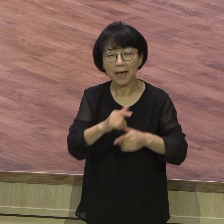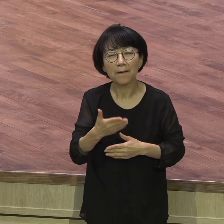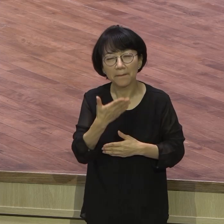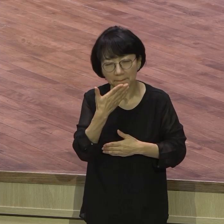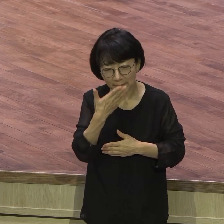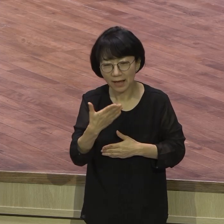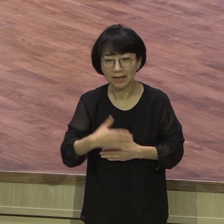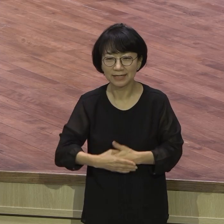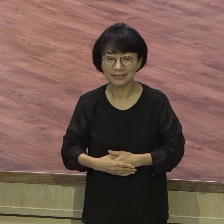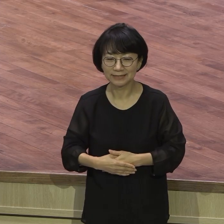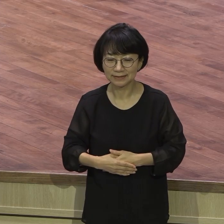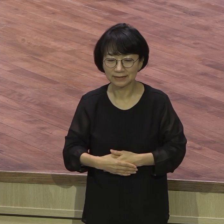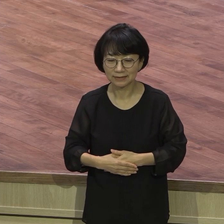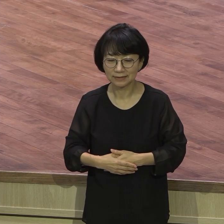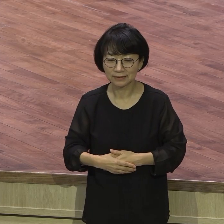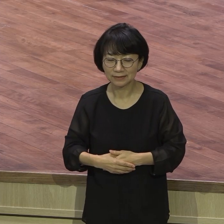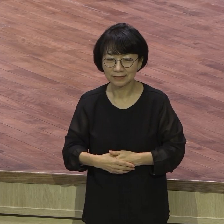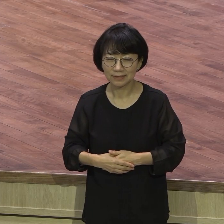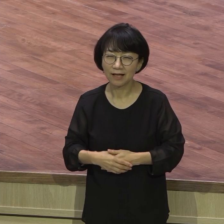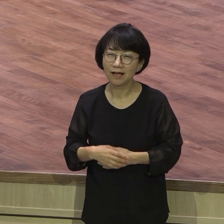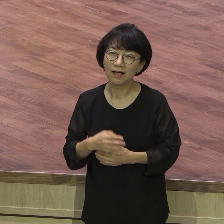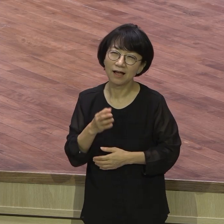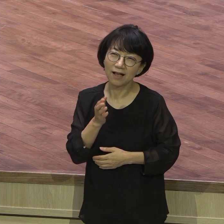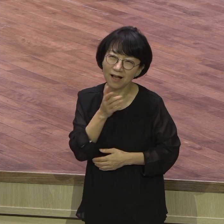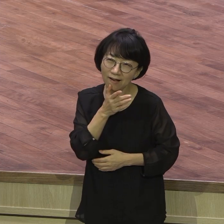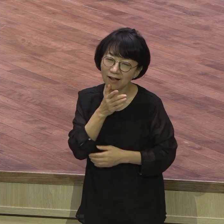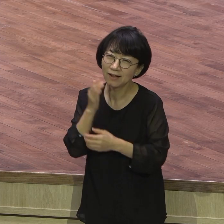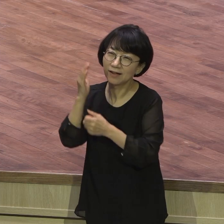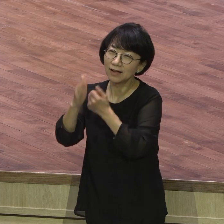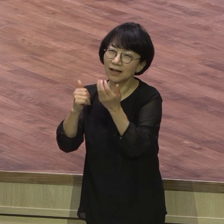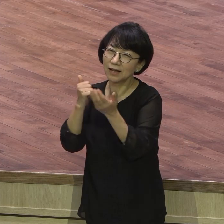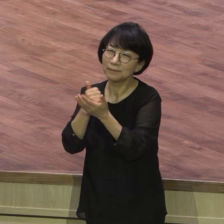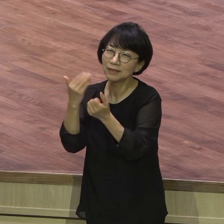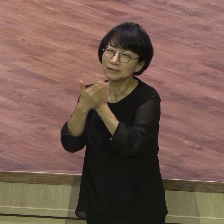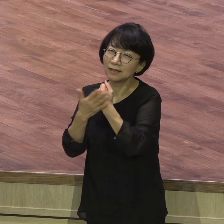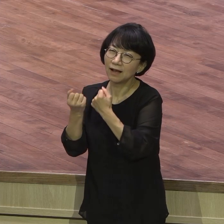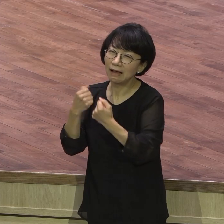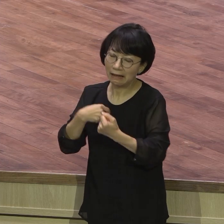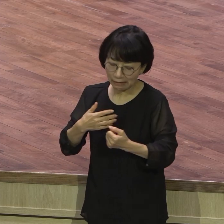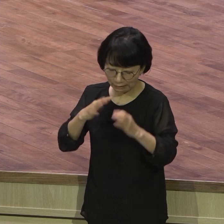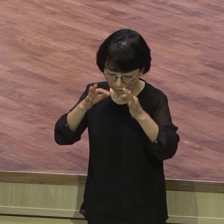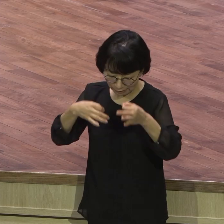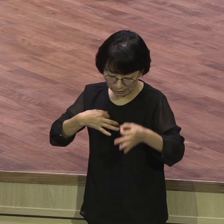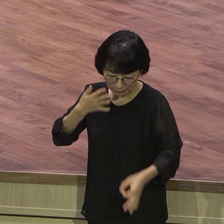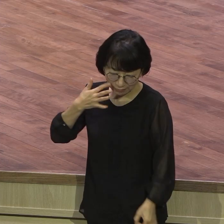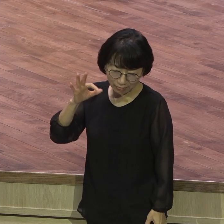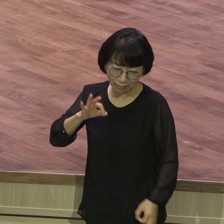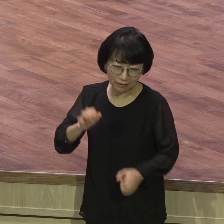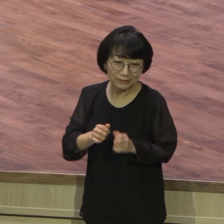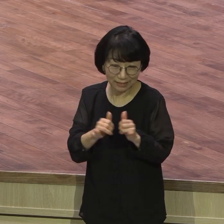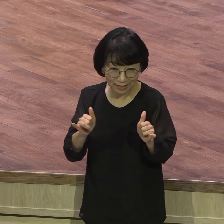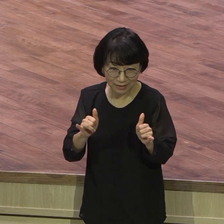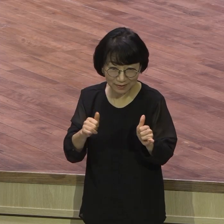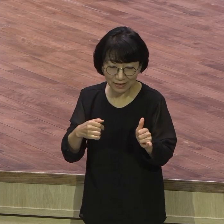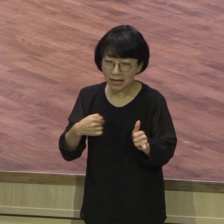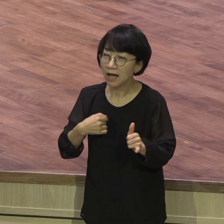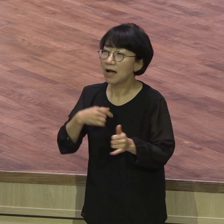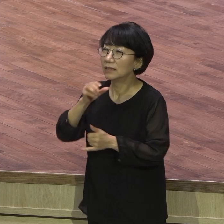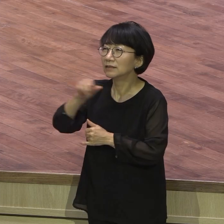거룩한 자가 된 거예요. 이 하나님의 은혜로 이 쓸데없는 자 십자가에 보이는 피로 내가